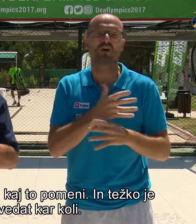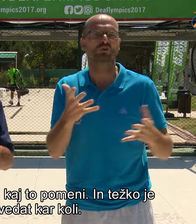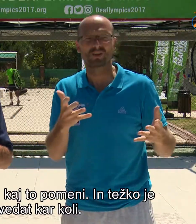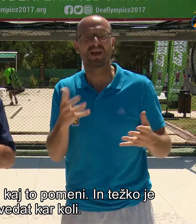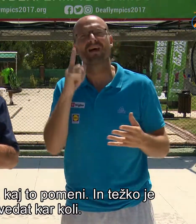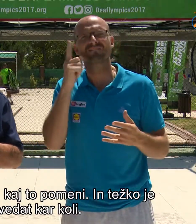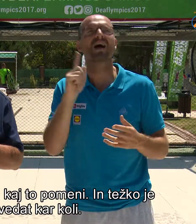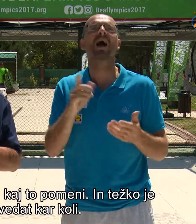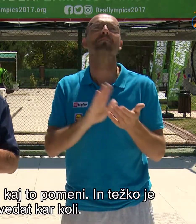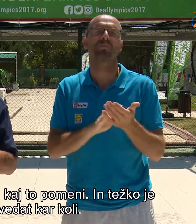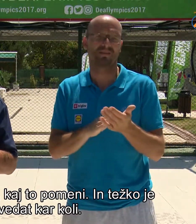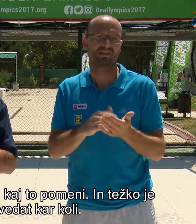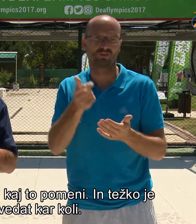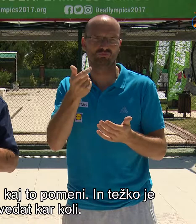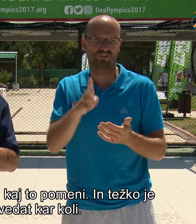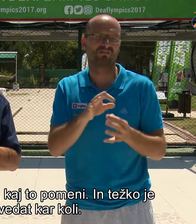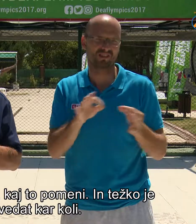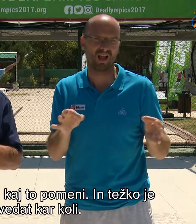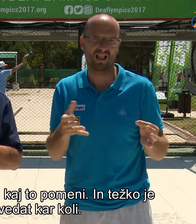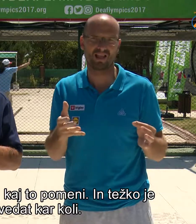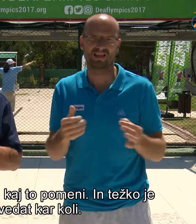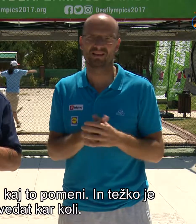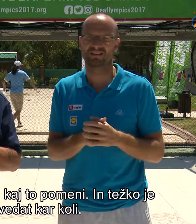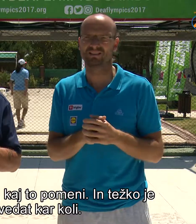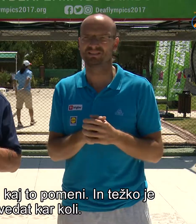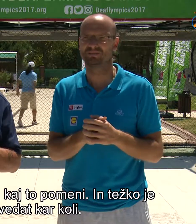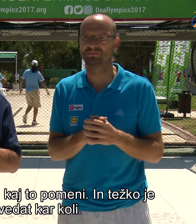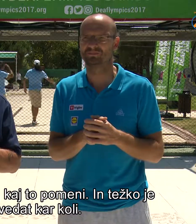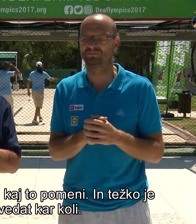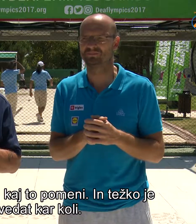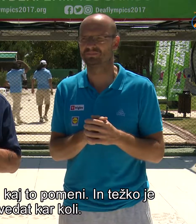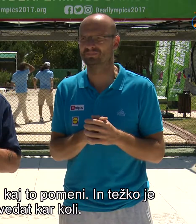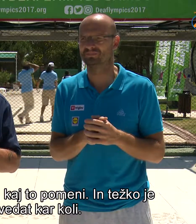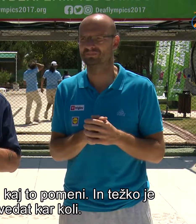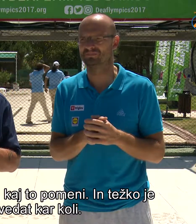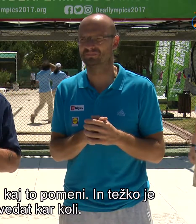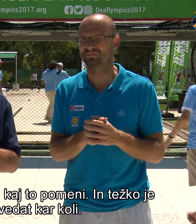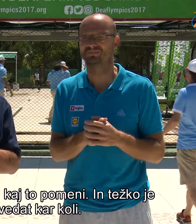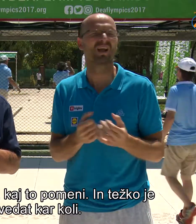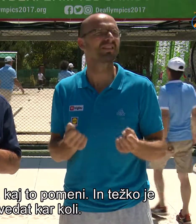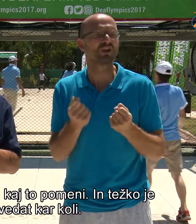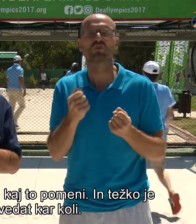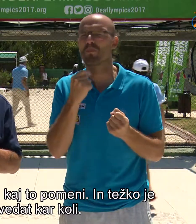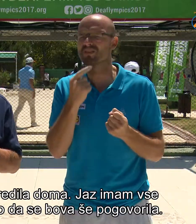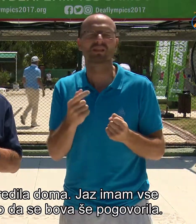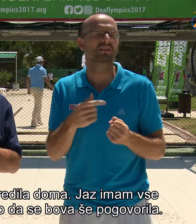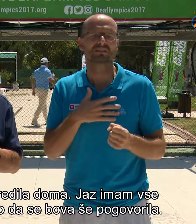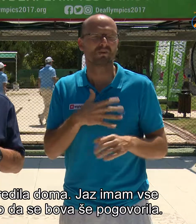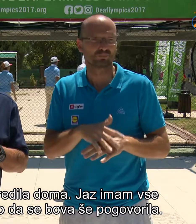vedo, kaj to pomeni. In glejte, težko je povedati karkoli, ne. Analizo bova